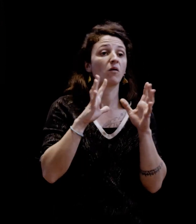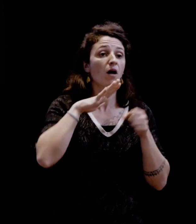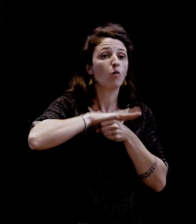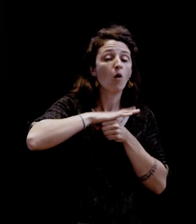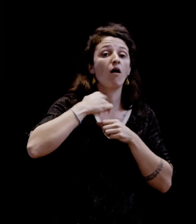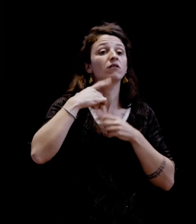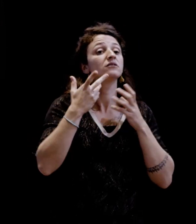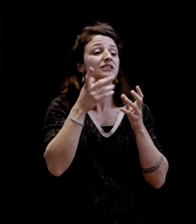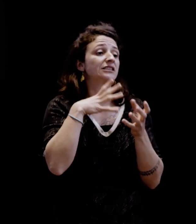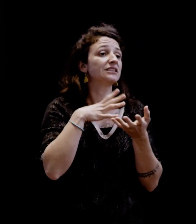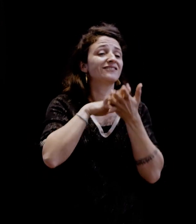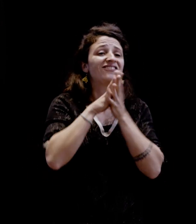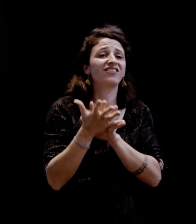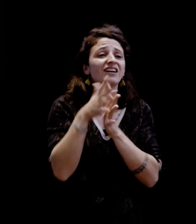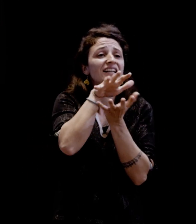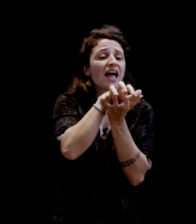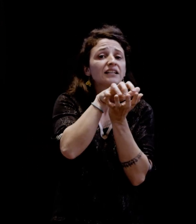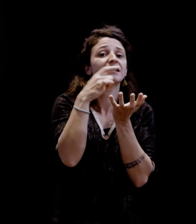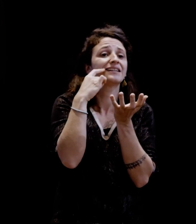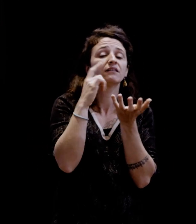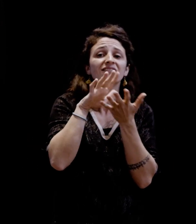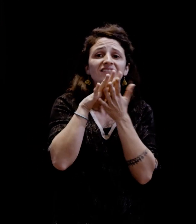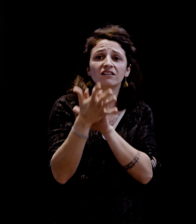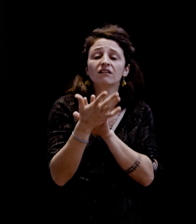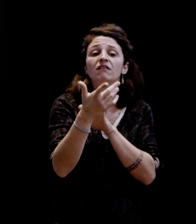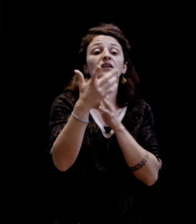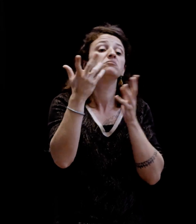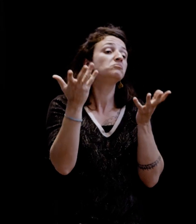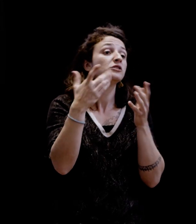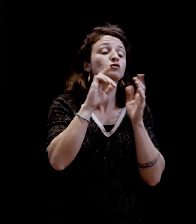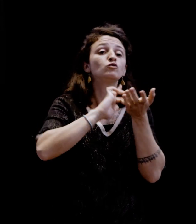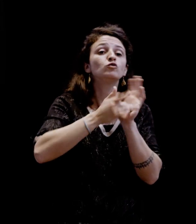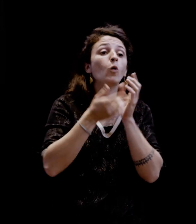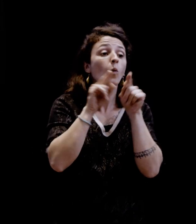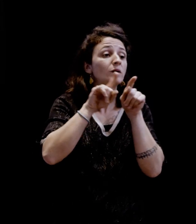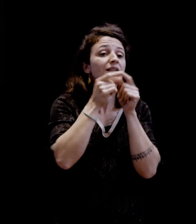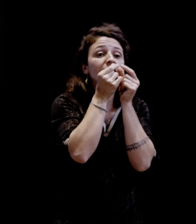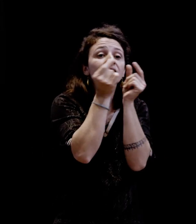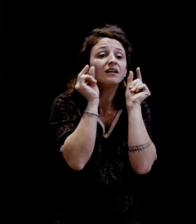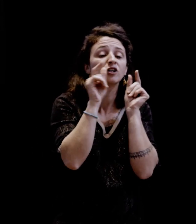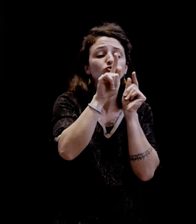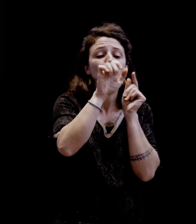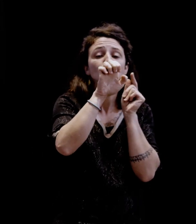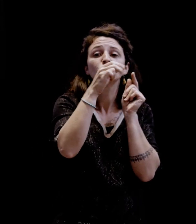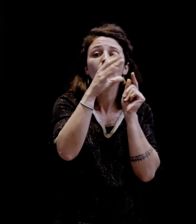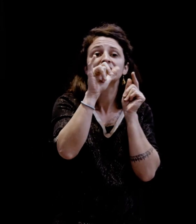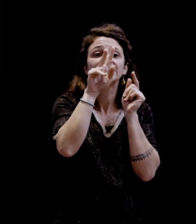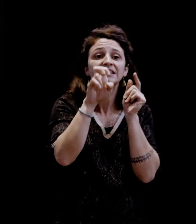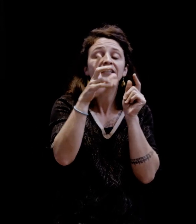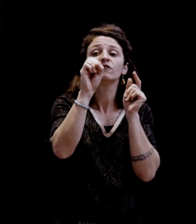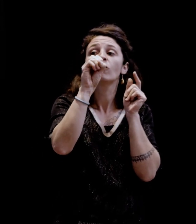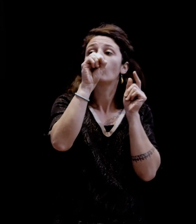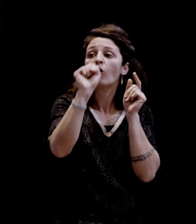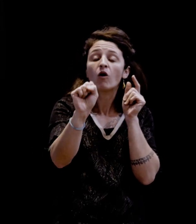caries, avec les maladies parodontales. Le parodonte, c'est tout ce qui n'est pas les dents dans la bouche. C'est les gencives, les tissus mous et l'os. On a parfois